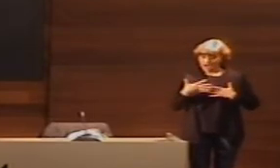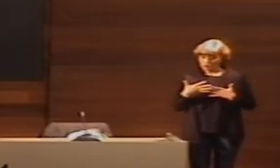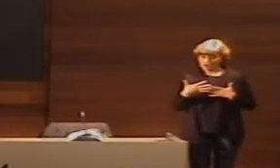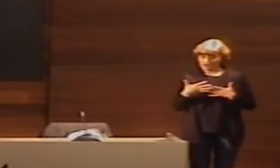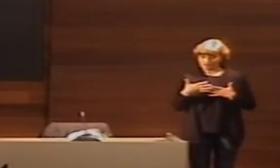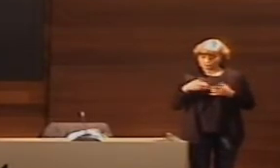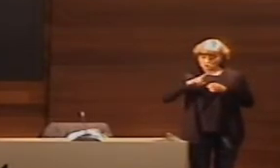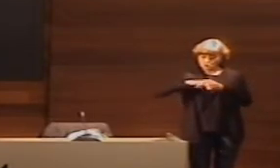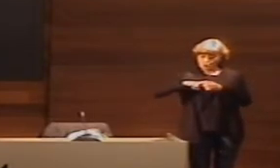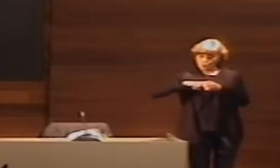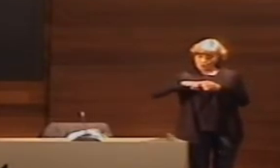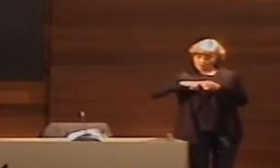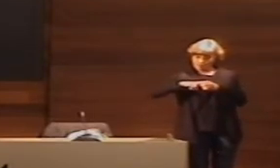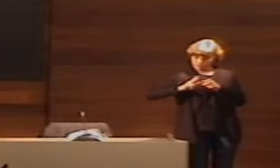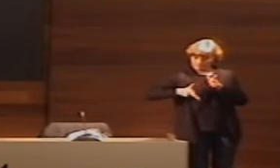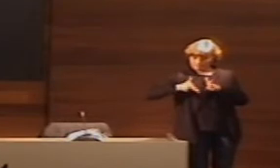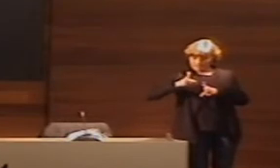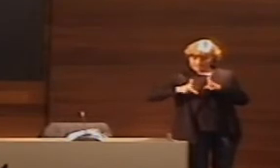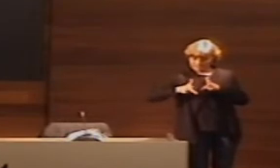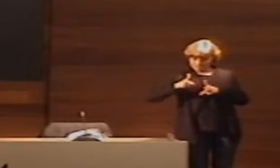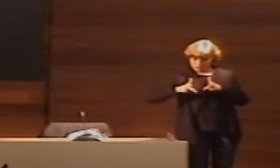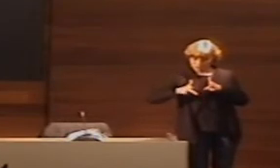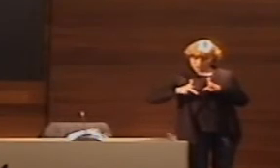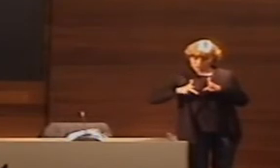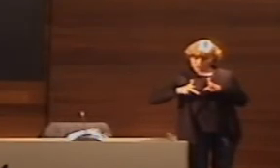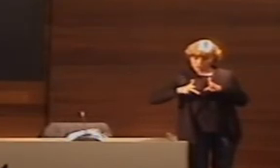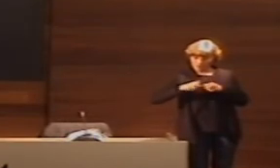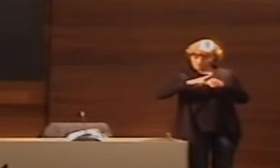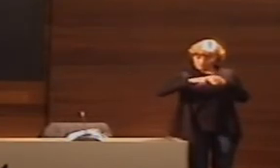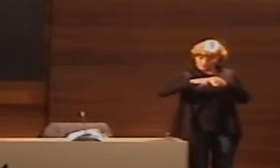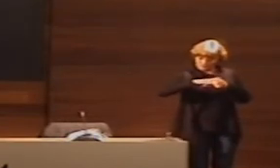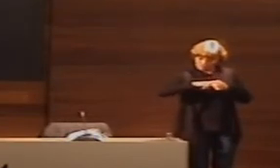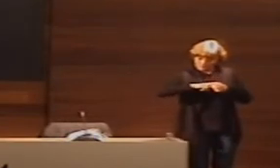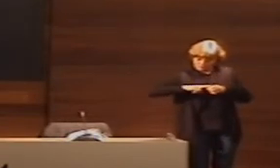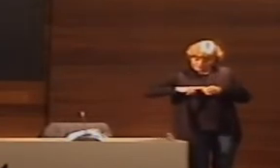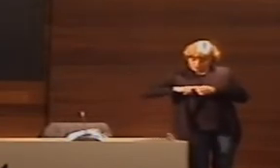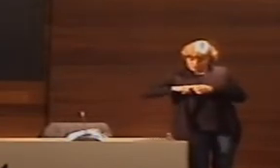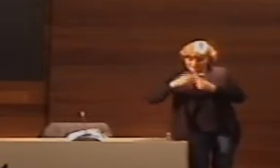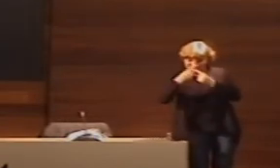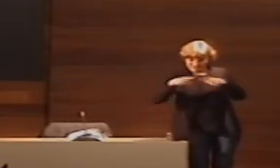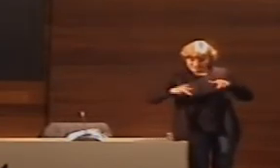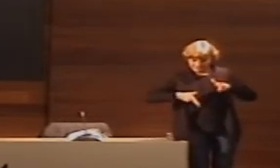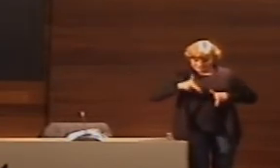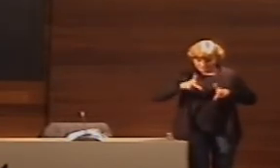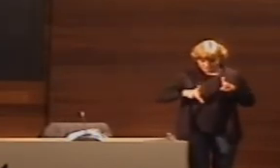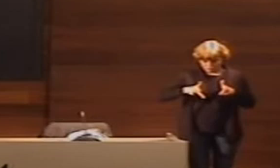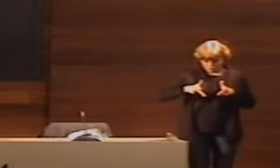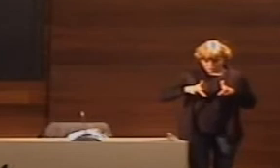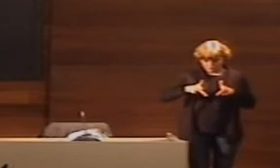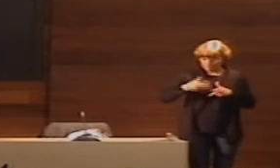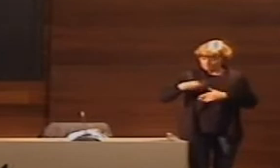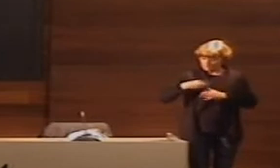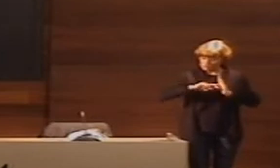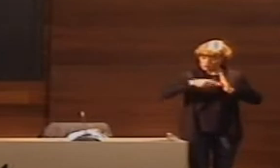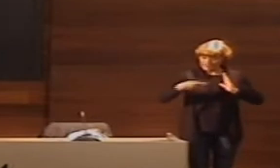CAF, hay muchas diferencias entre las diferentes provincias o herrialdes. E incluso dentro de